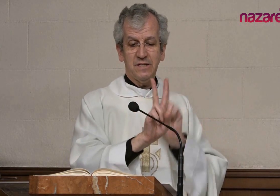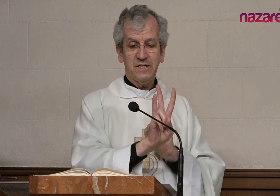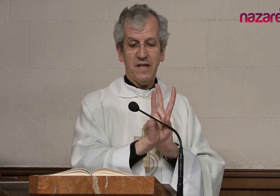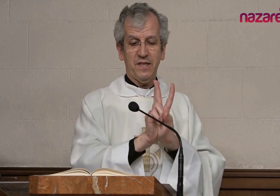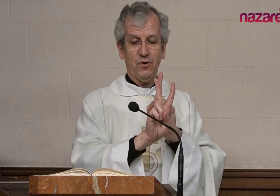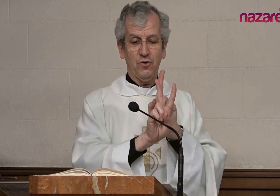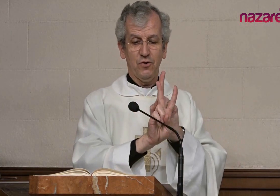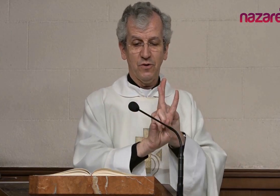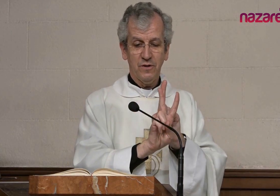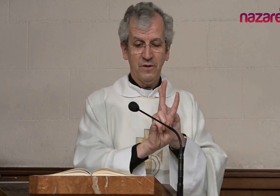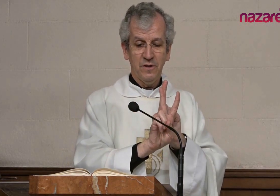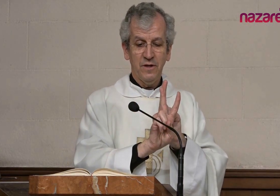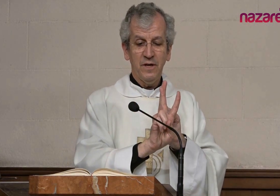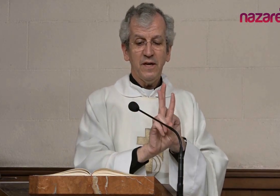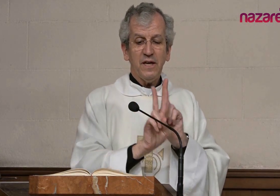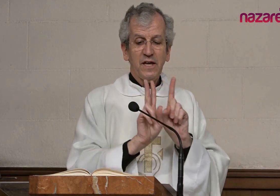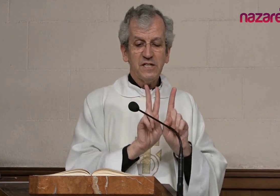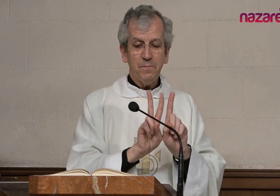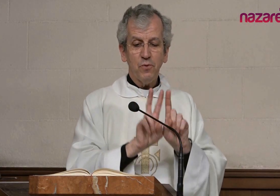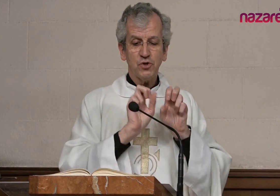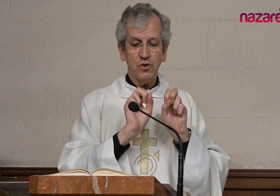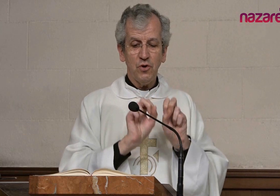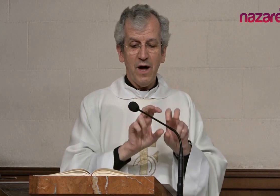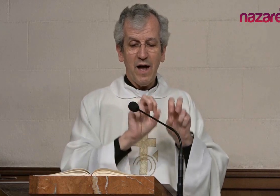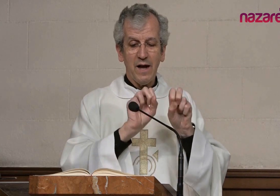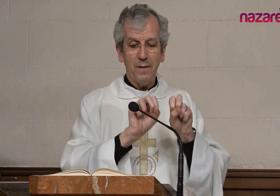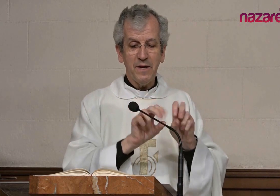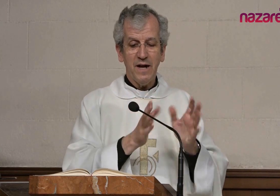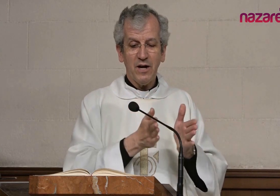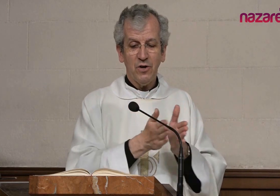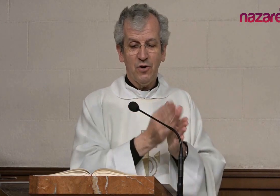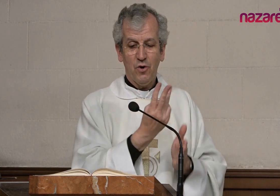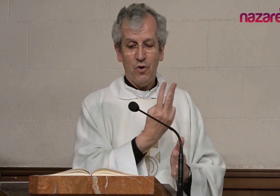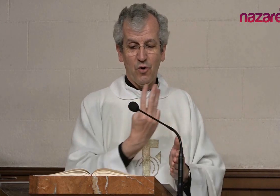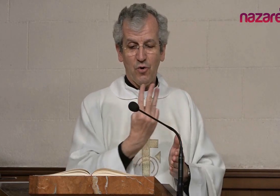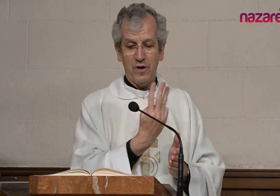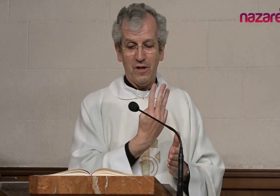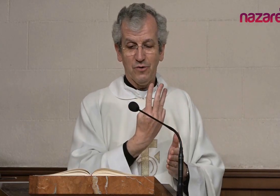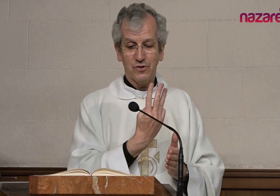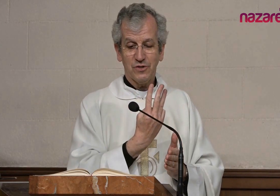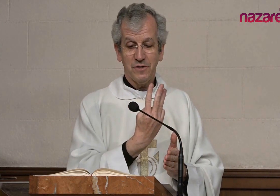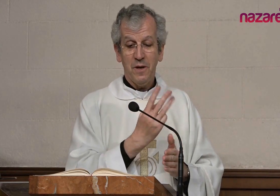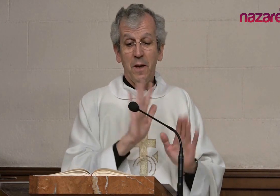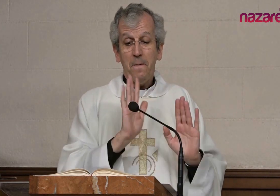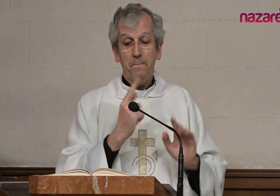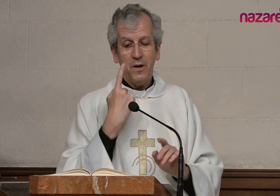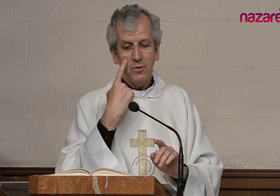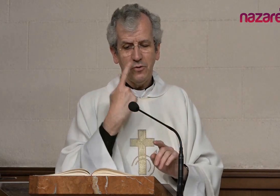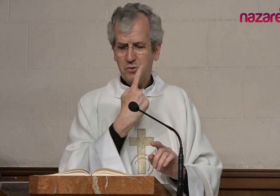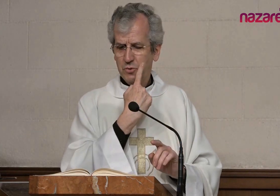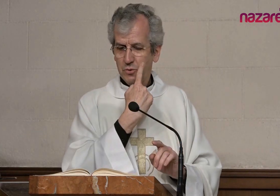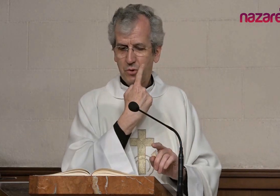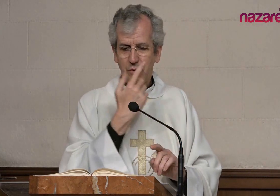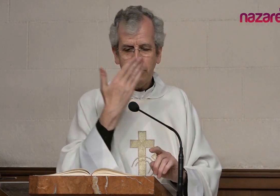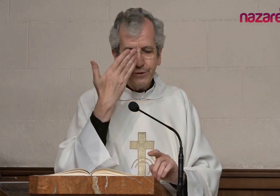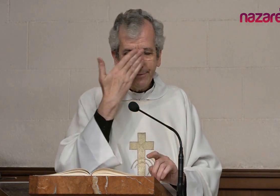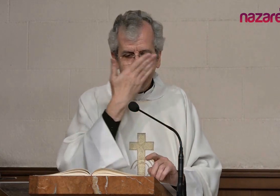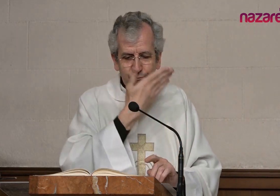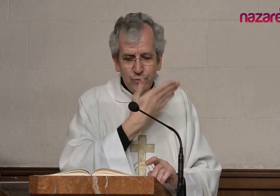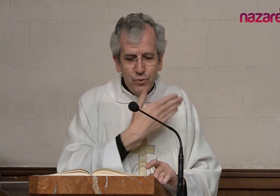se acercó y se puso a caminar con ellos, pero sus ojos no